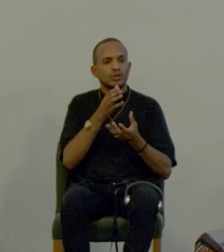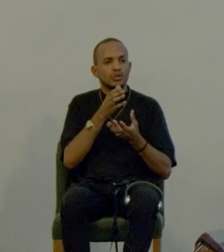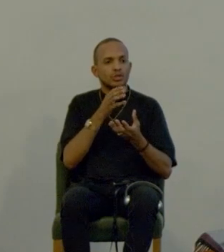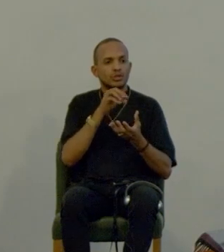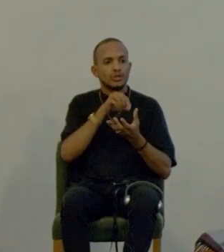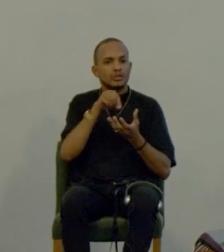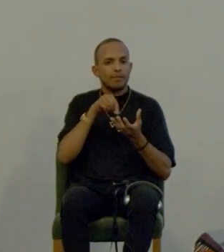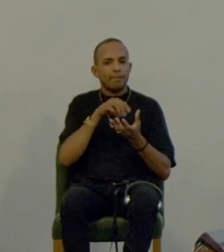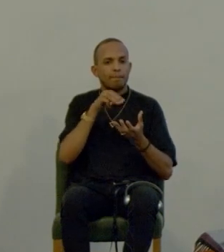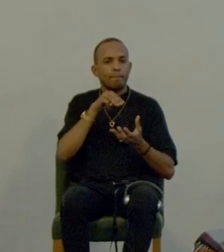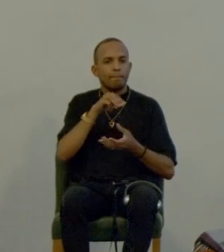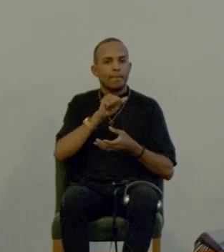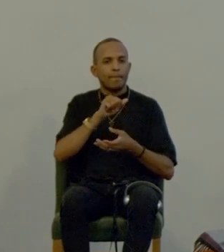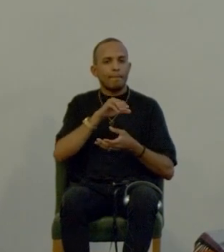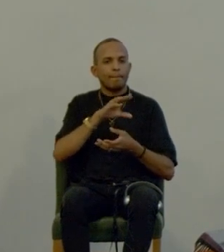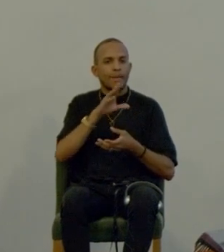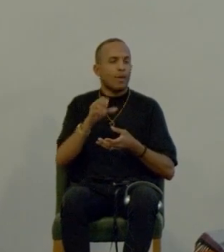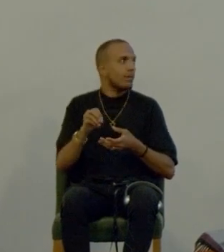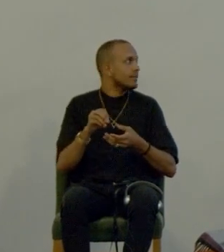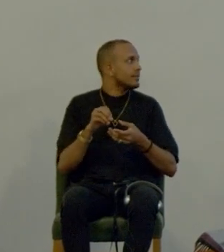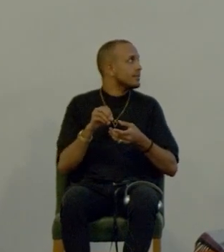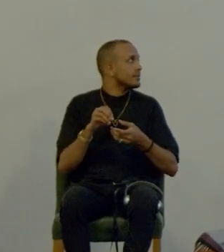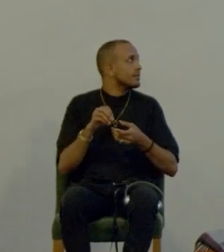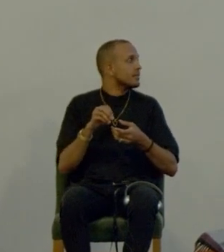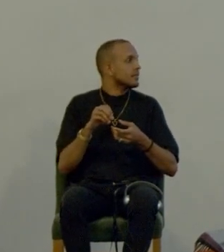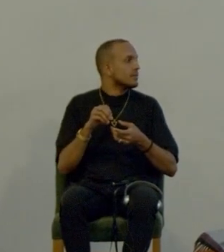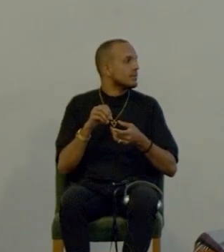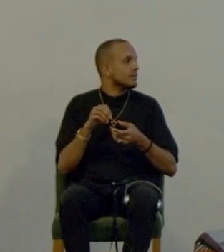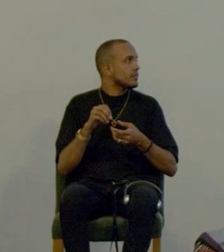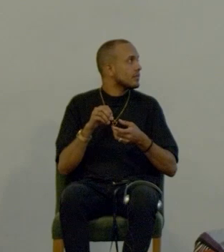Mas essa plantação de mamão que vocês estão vendo aqui está em cima, de fato,